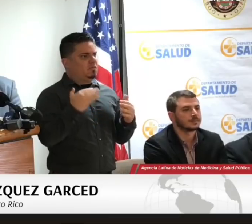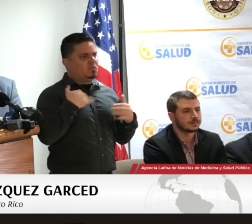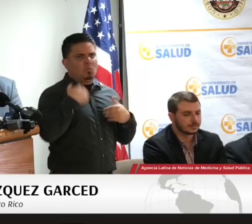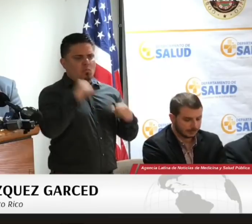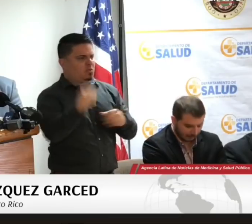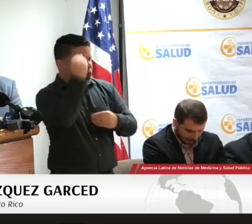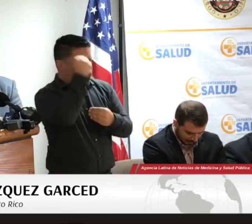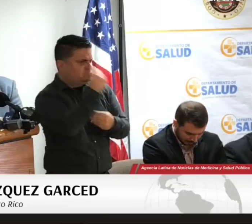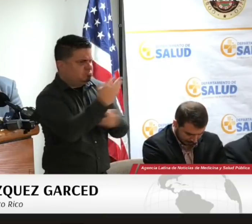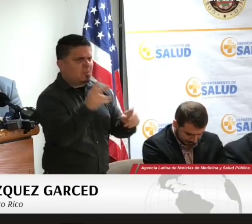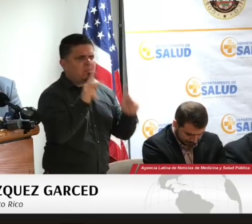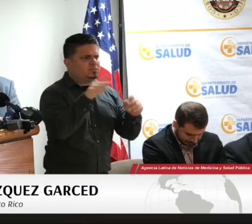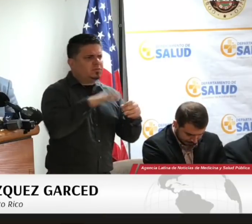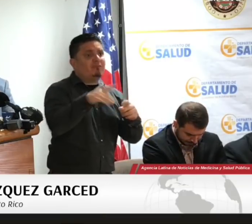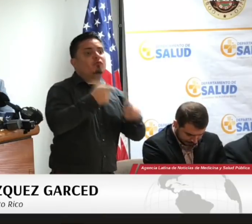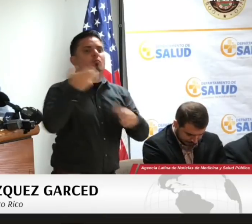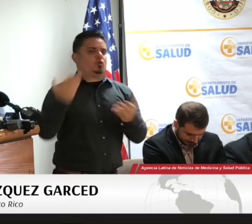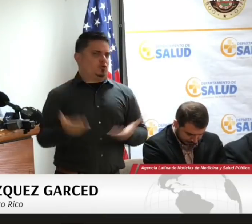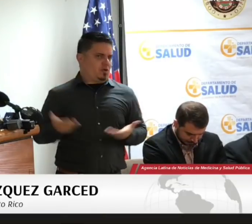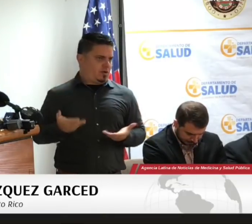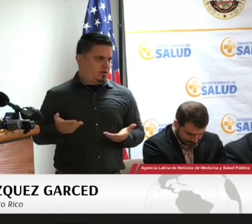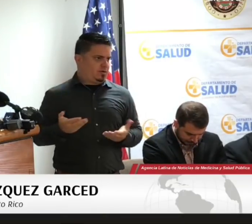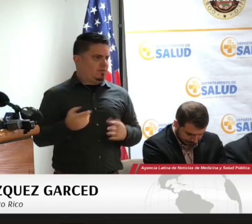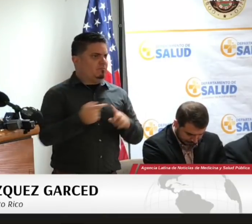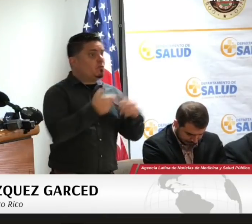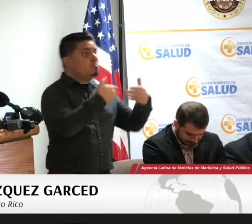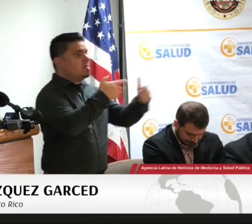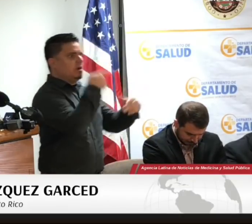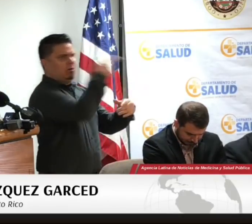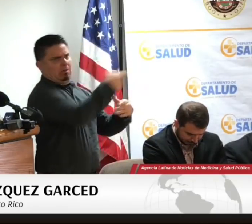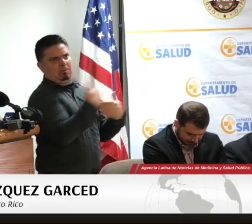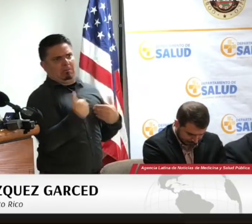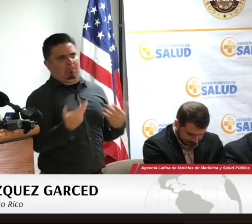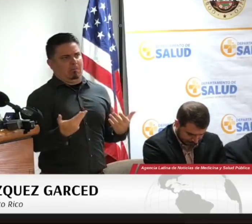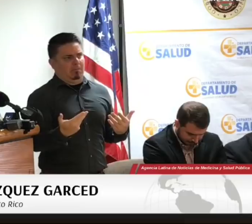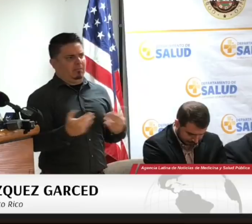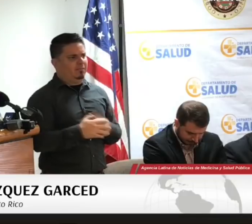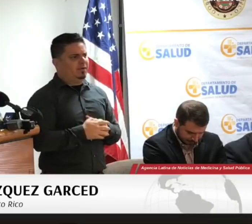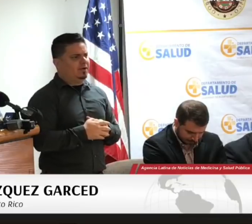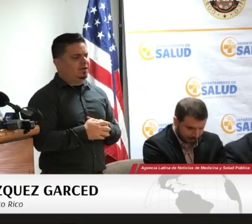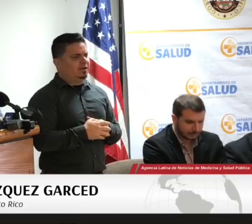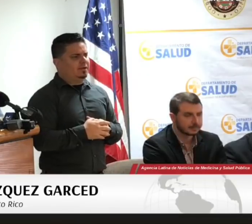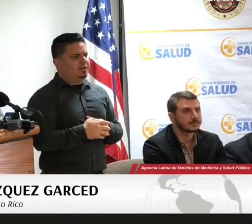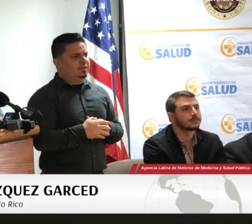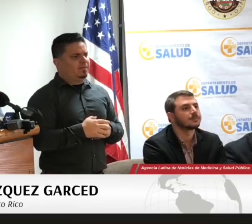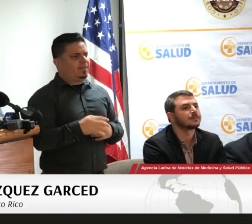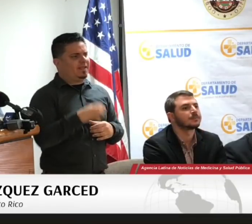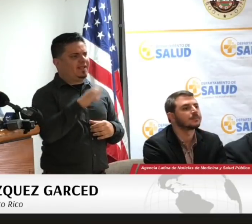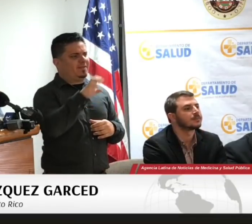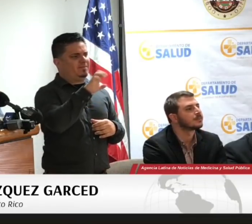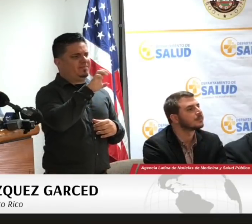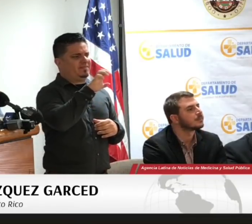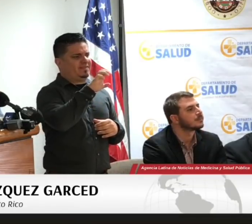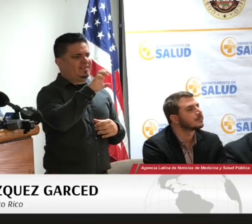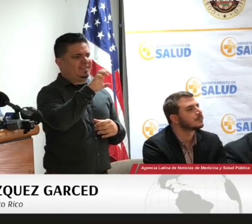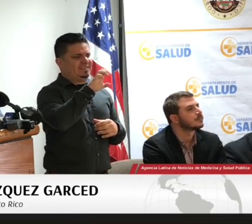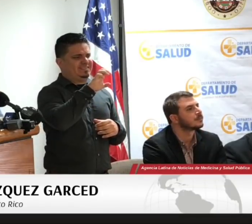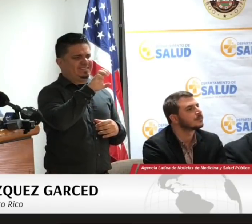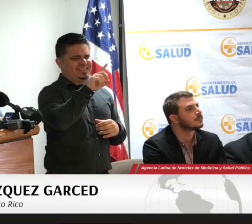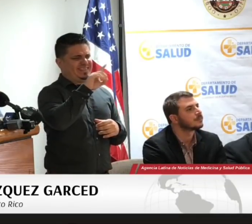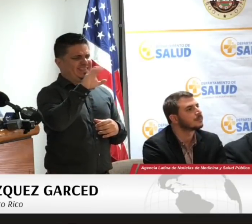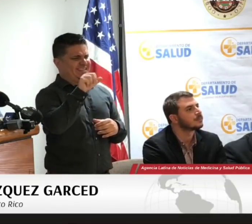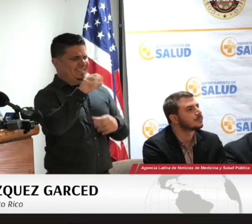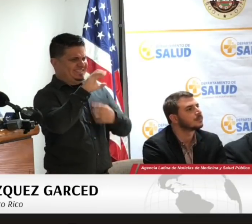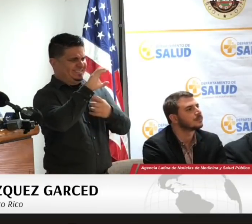Tuvimos una conversación, la tuvo la epidemióloga del estado, la tuvo, la doctora Cabrera,